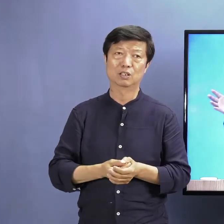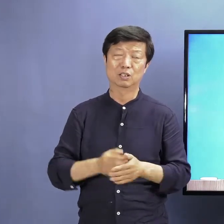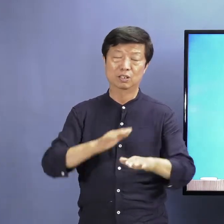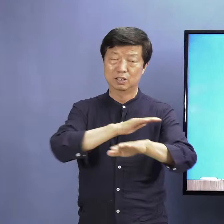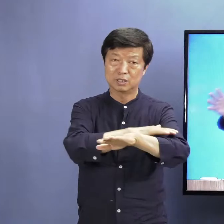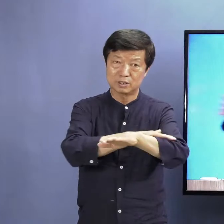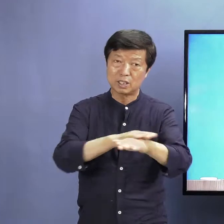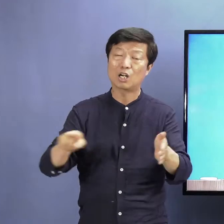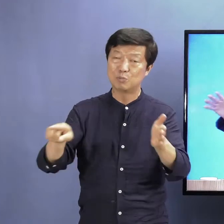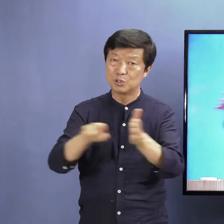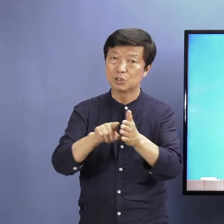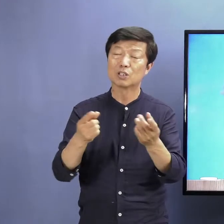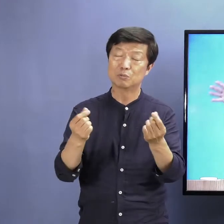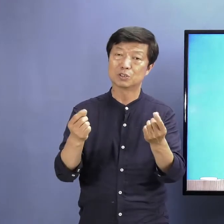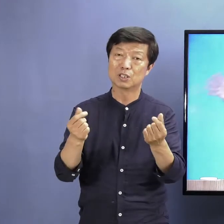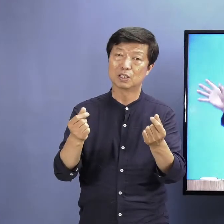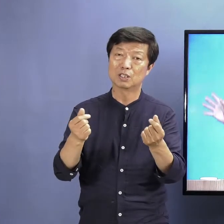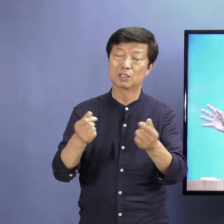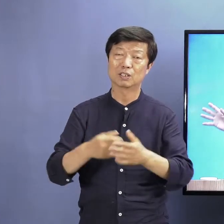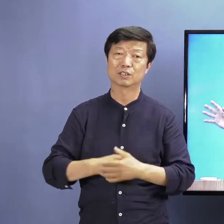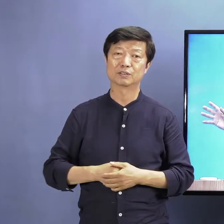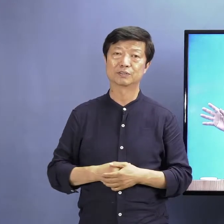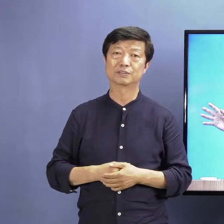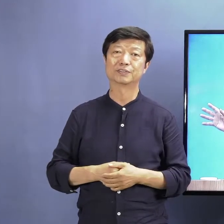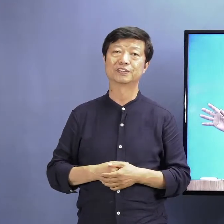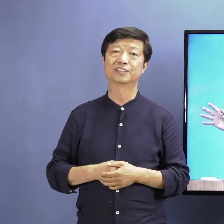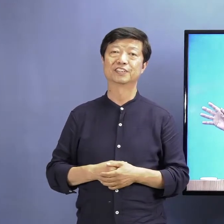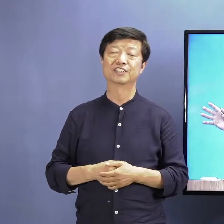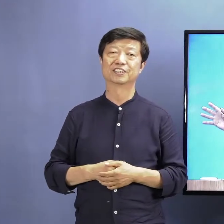보이는 것도 많아요.